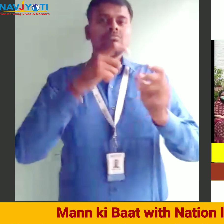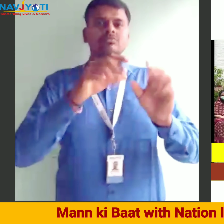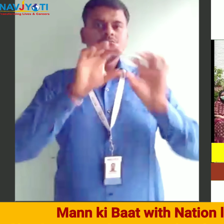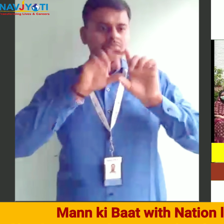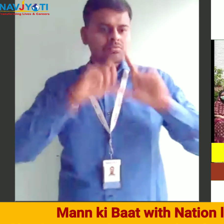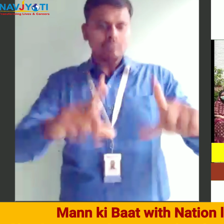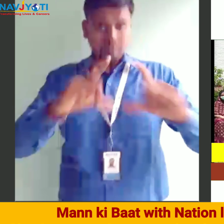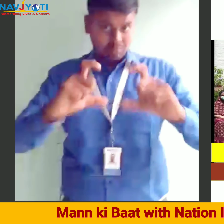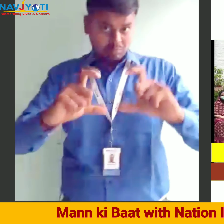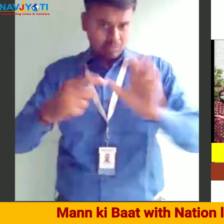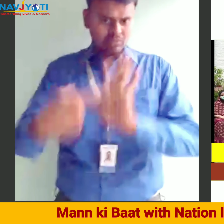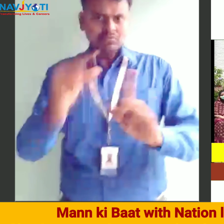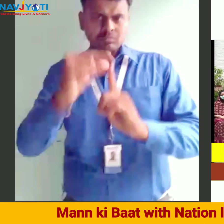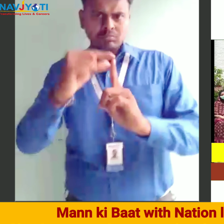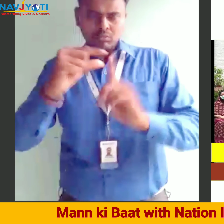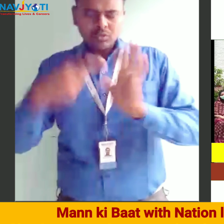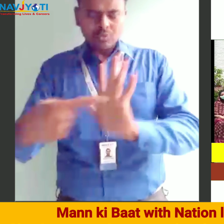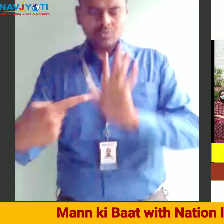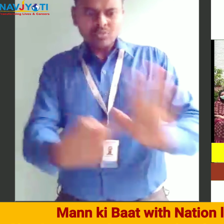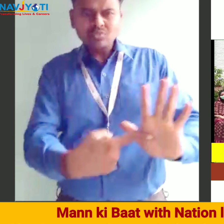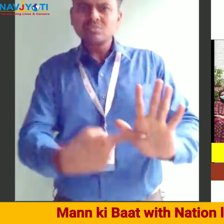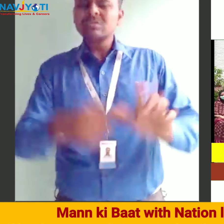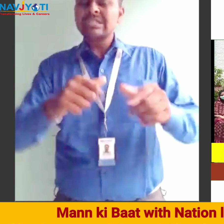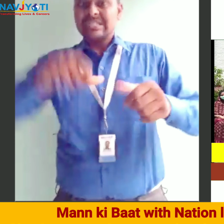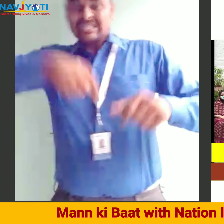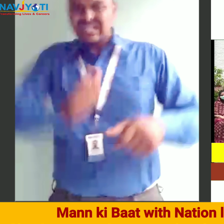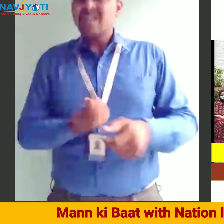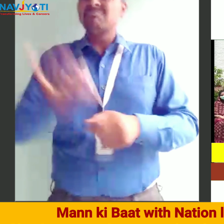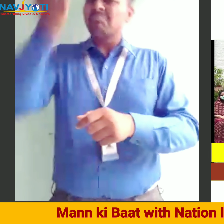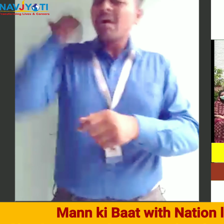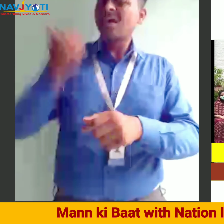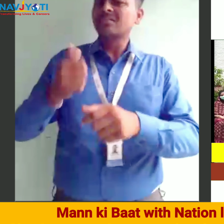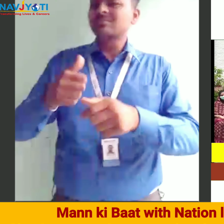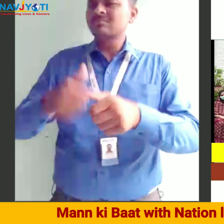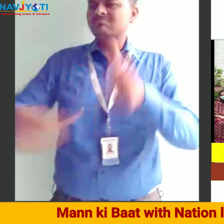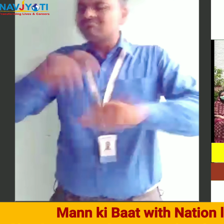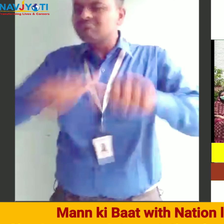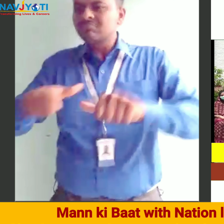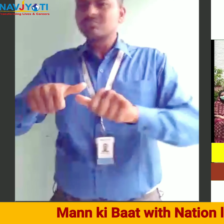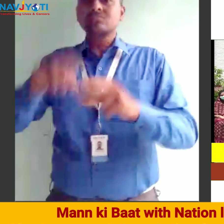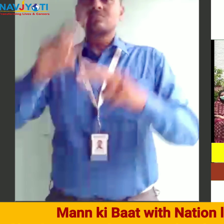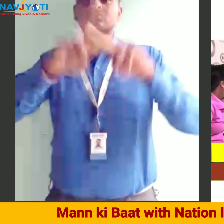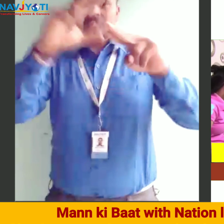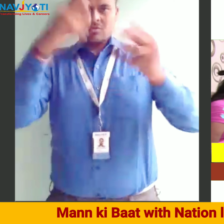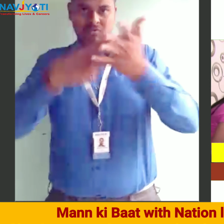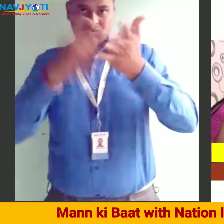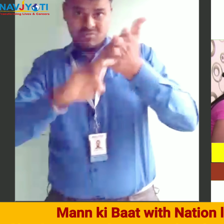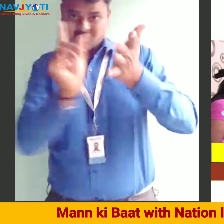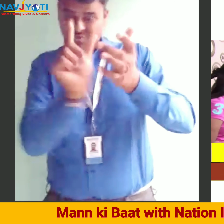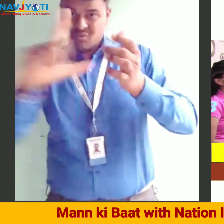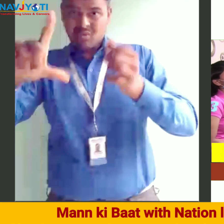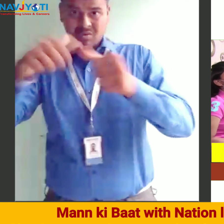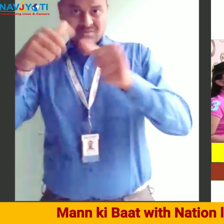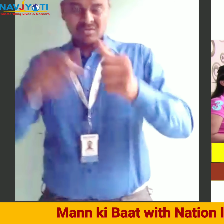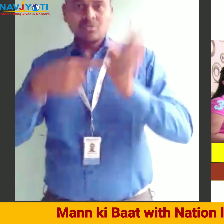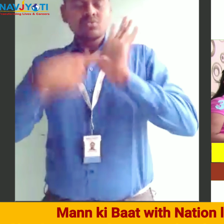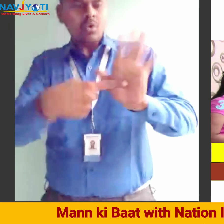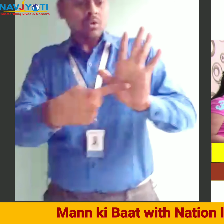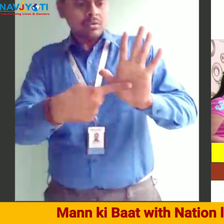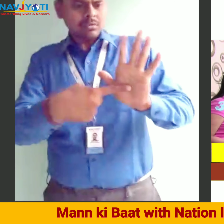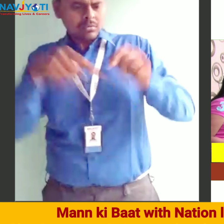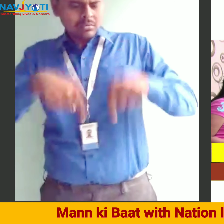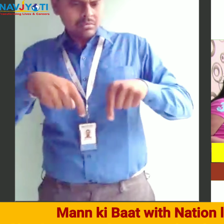के आधार पर वही बात करता है, हमारी फॉर्मूला हमें सिखाता है, तो हम उसे हाथों हाथ